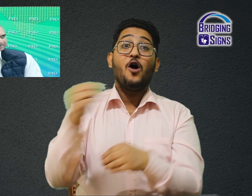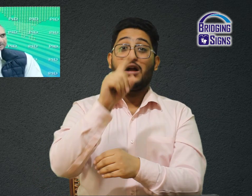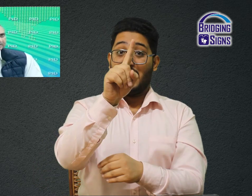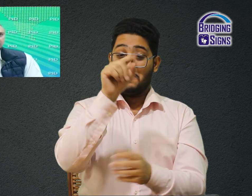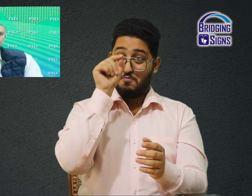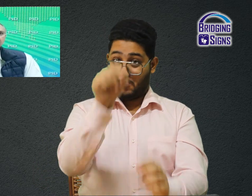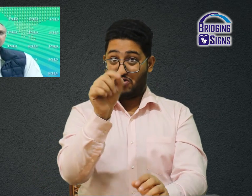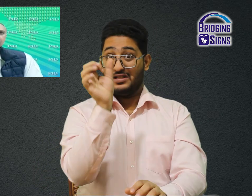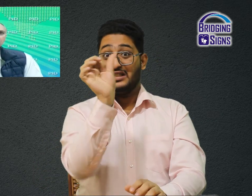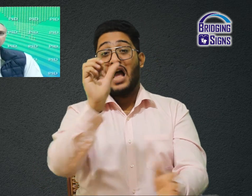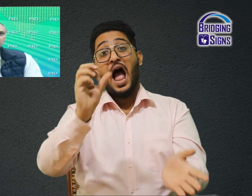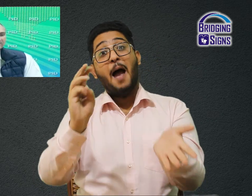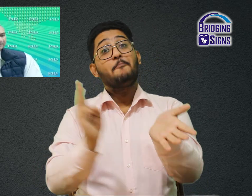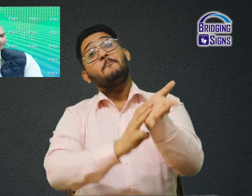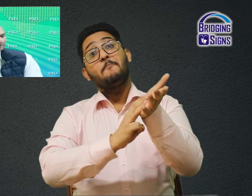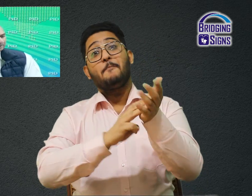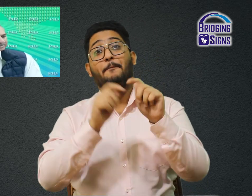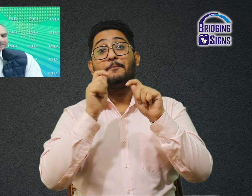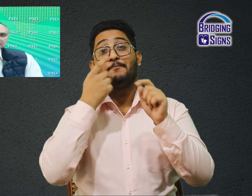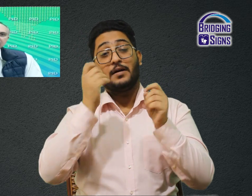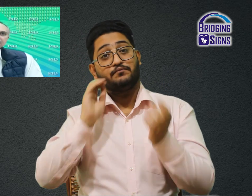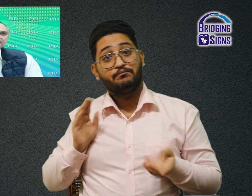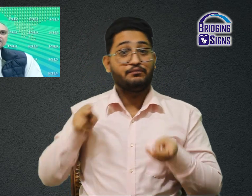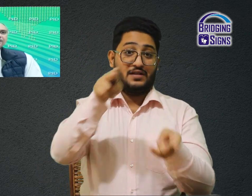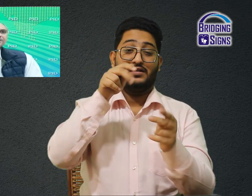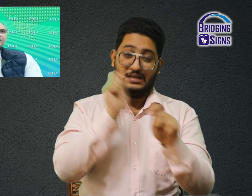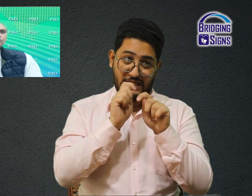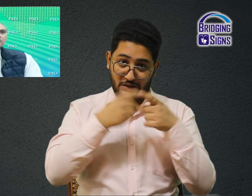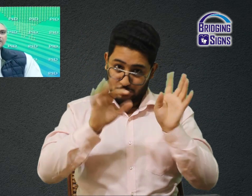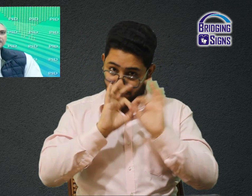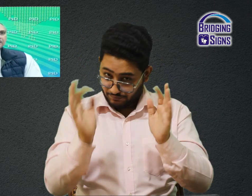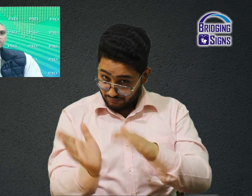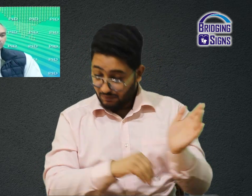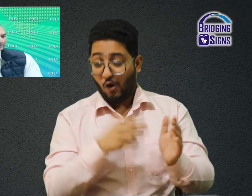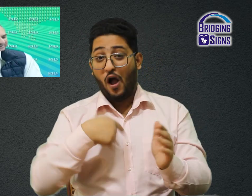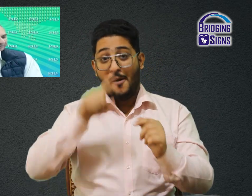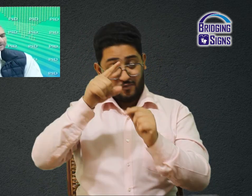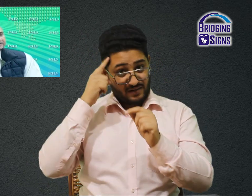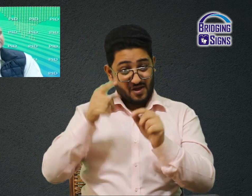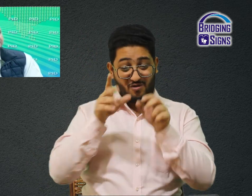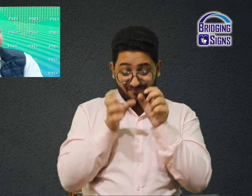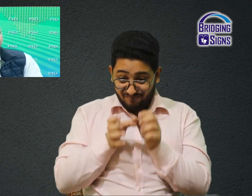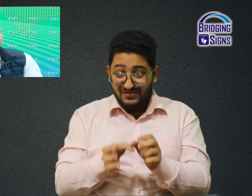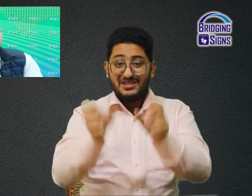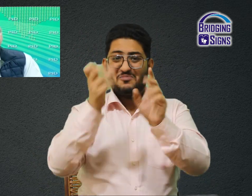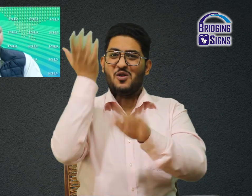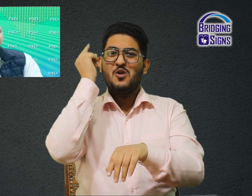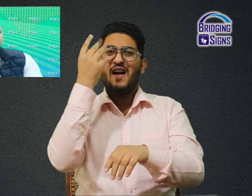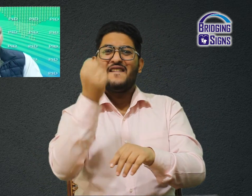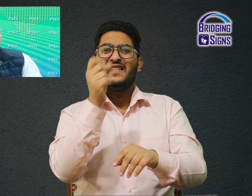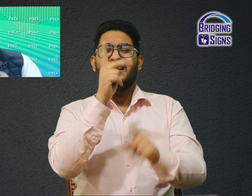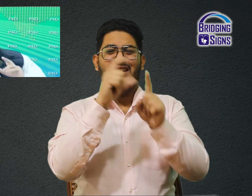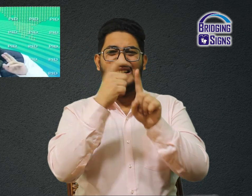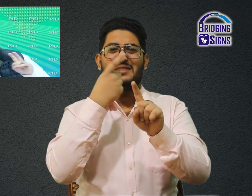1.6 अरब डॉलर की लागत से ये लाइन बन रही है, मुकम्मल हो रही है। इसके साथ साथ रिकंडक्टिंग हम लोग कर रहे हैं 2 लाइन्स की हमारी KDA 1 और 2